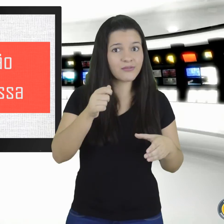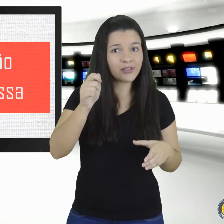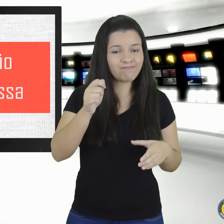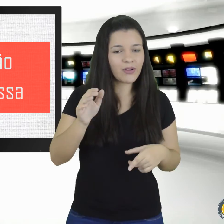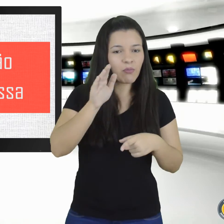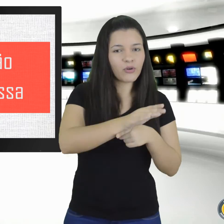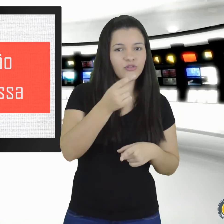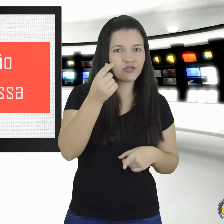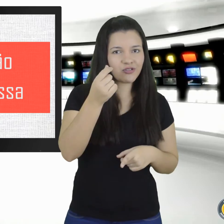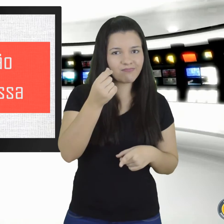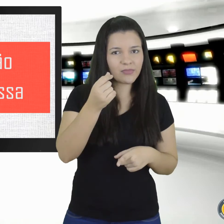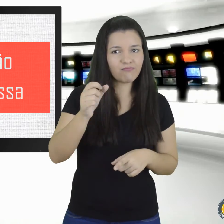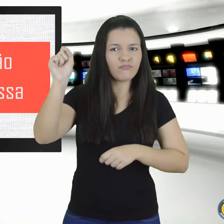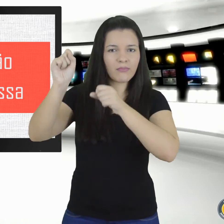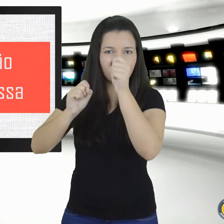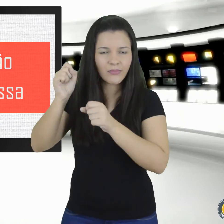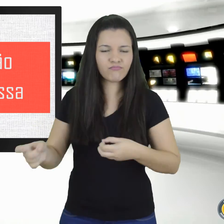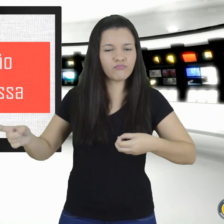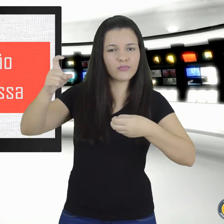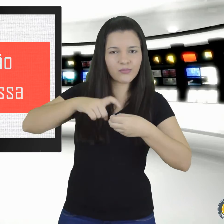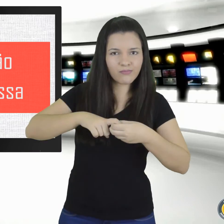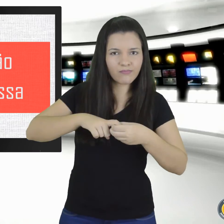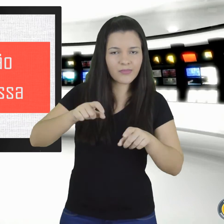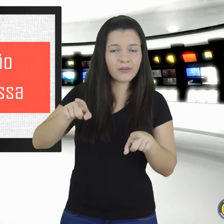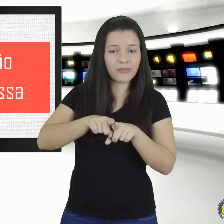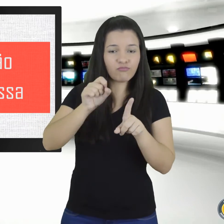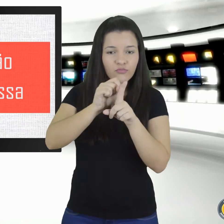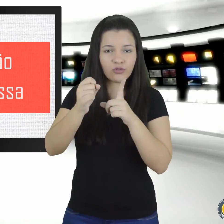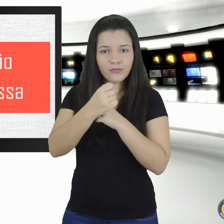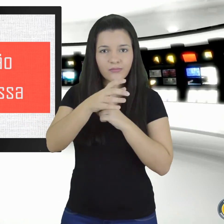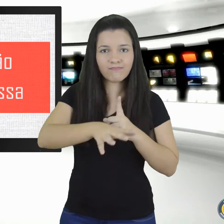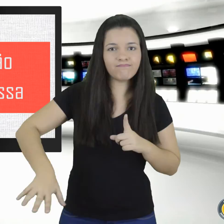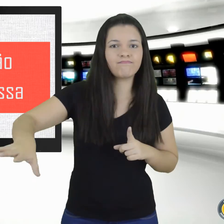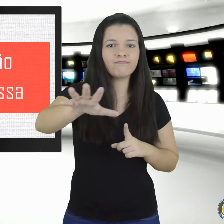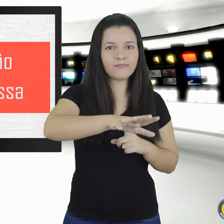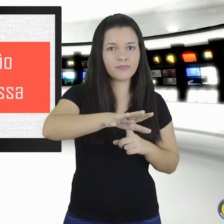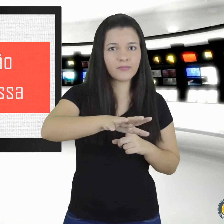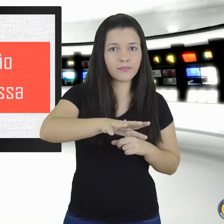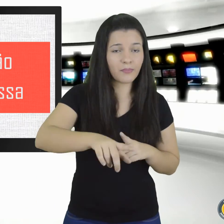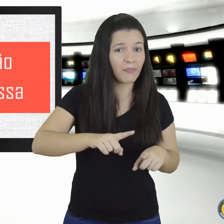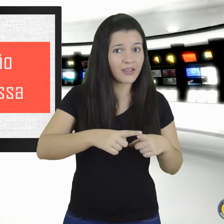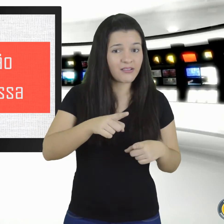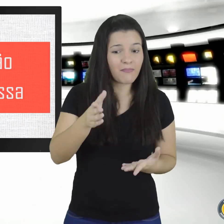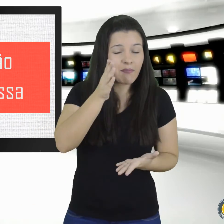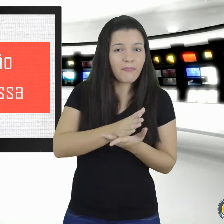comunidade em geral. Pelo menos não houve suspensão de projetos e atendimentos em função